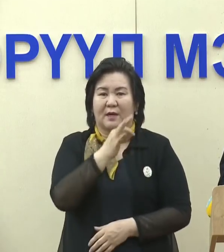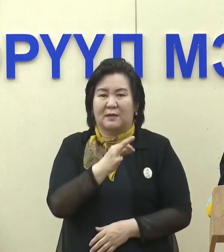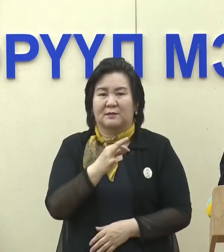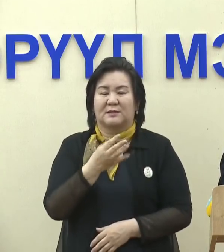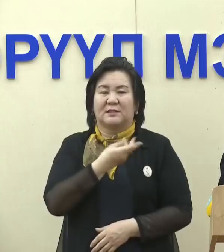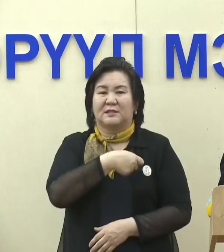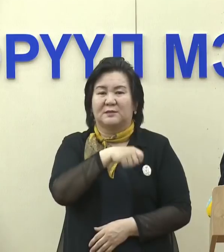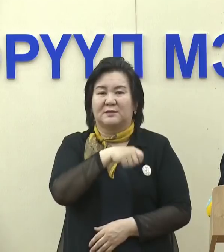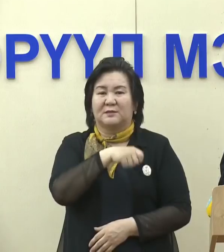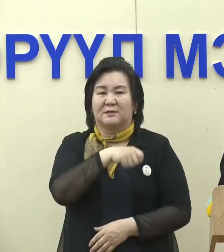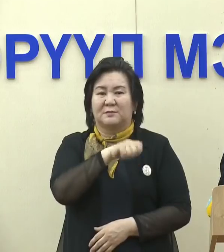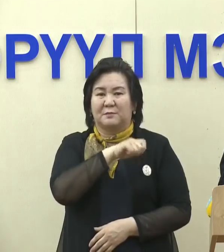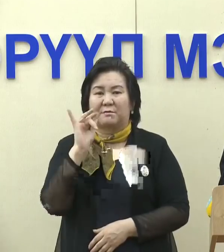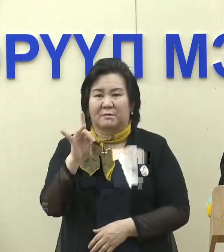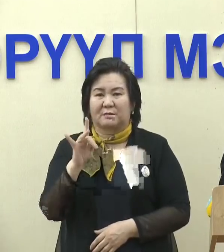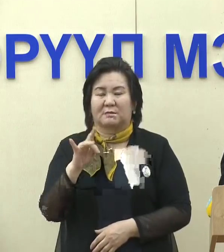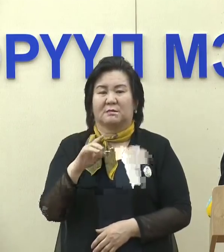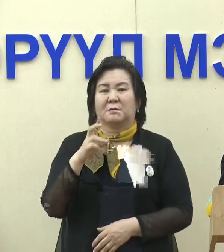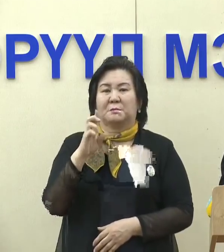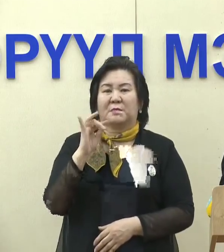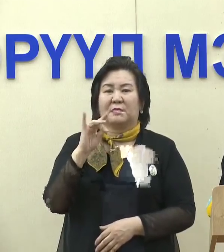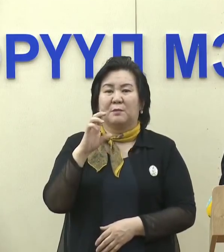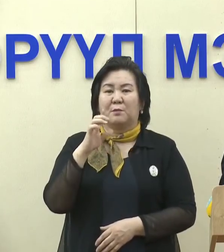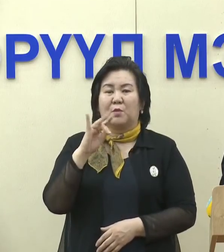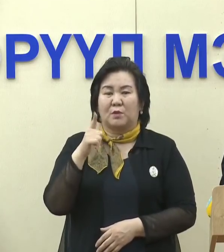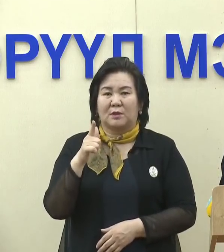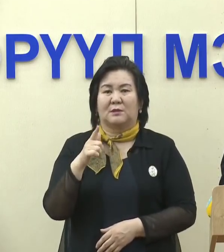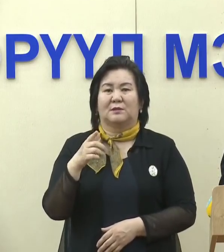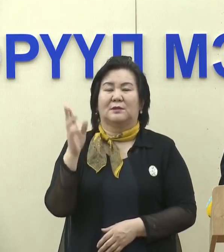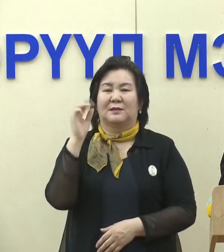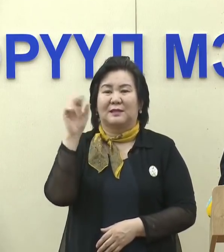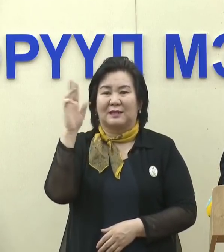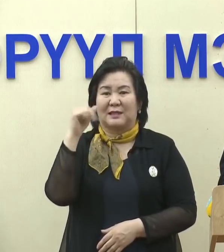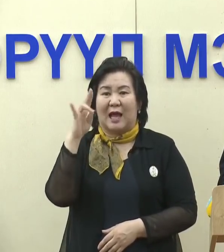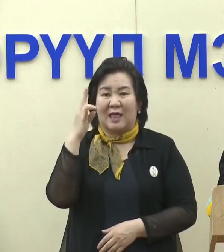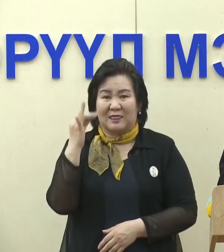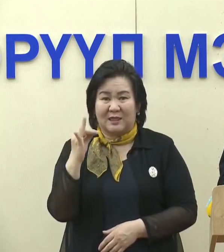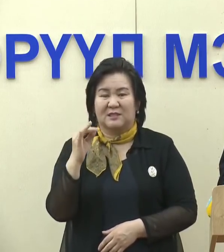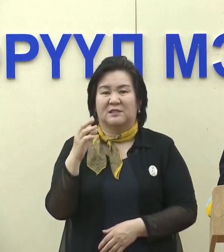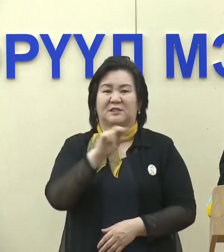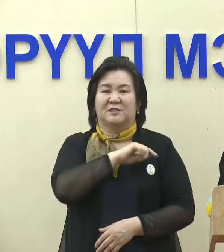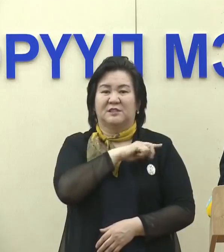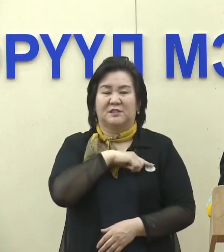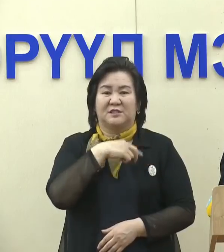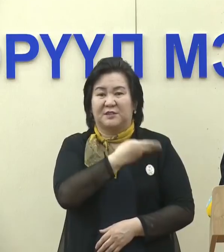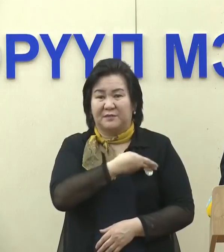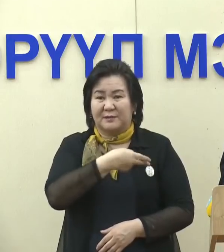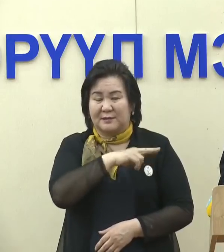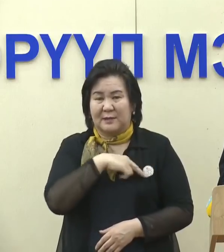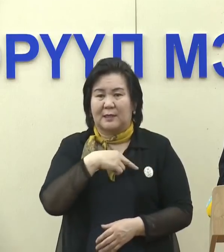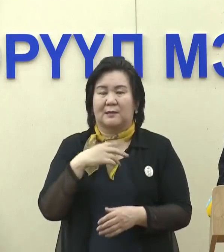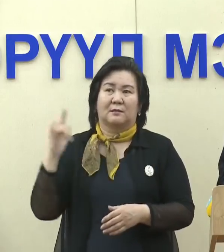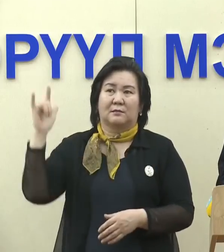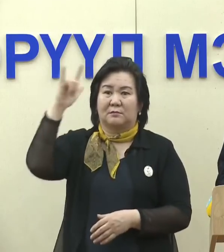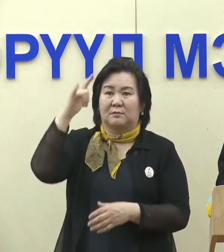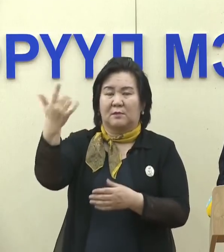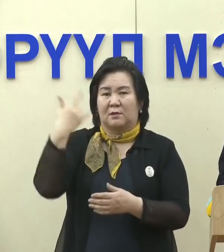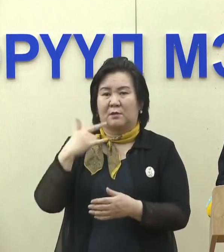Австри, Франц, Люксембург, Дан, Швейцар зэрэг улсаас одоо хүлээж авах агаарын тээврийн нислэгүүдээ бүгдийг нь зогсоосон